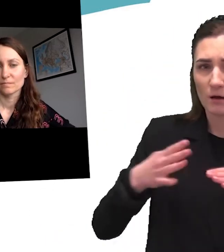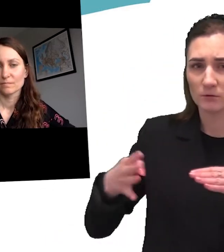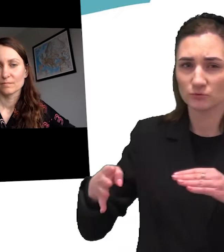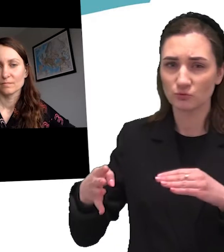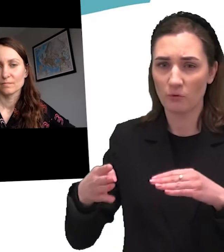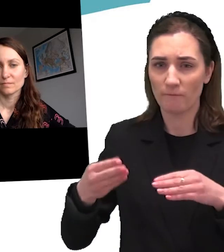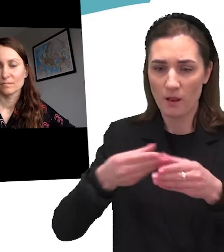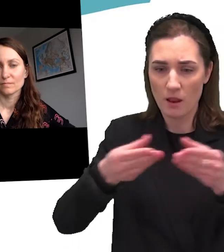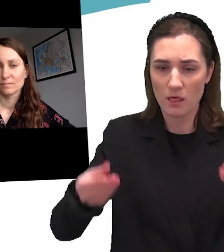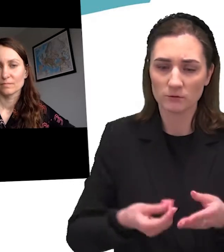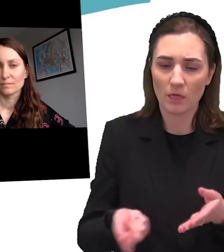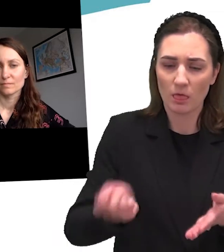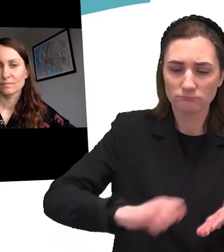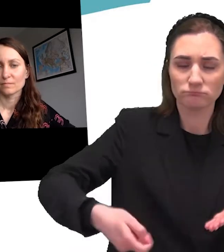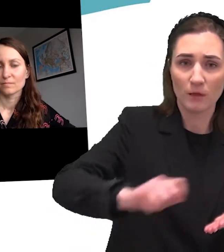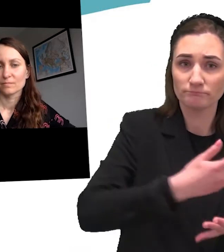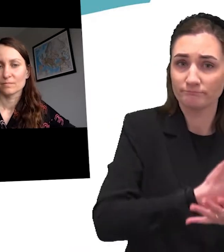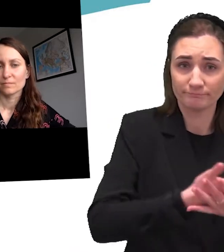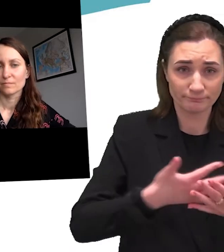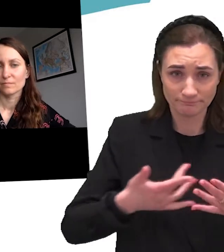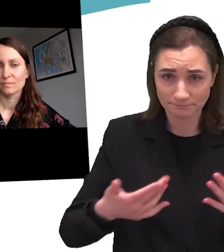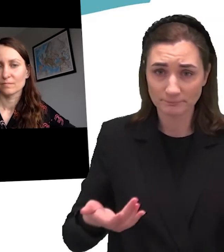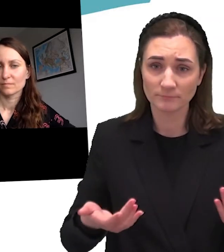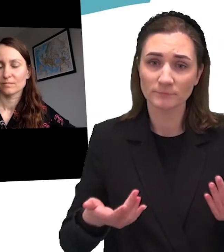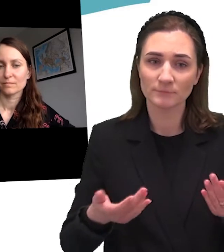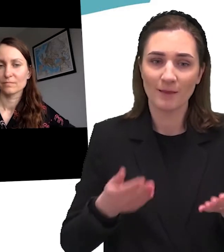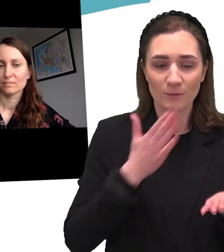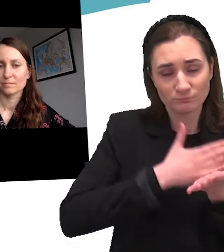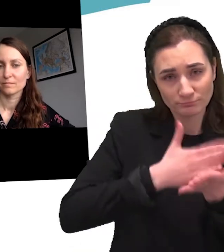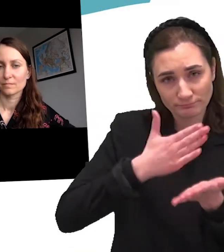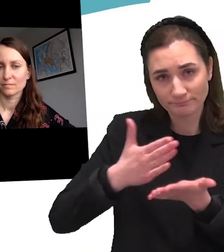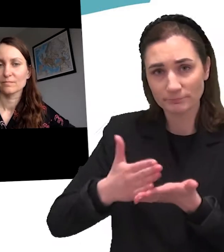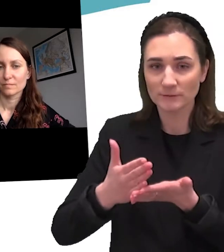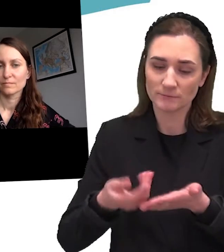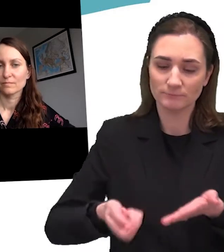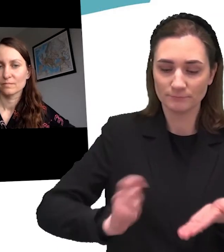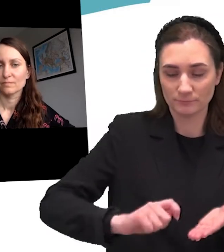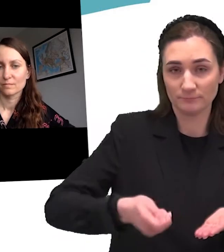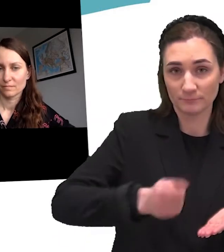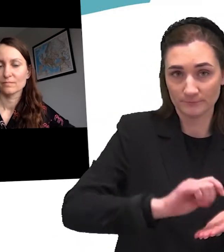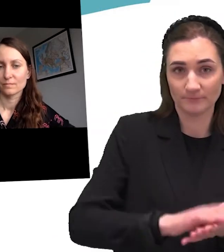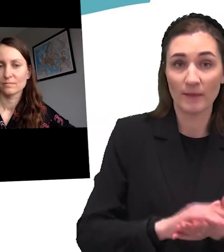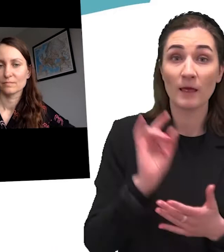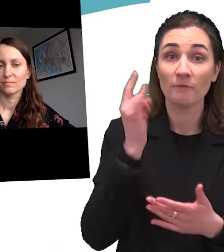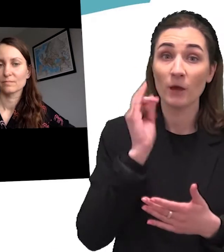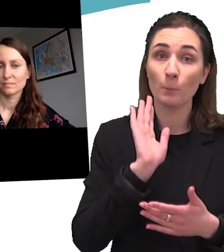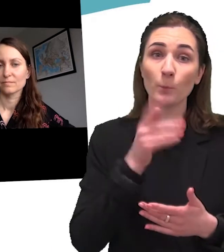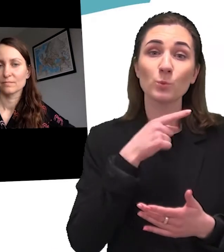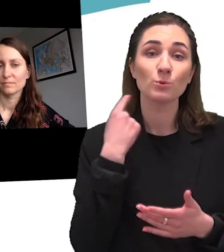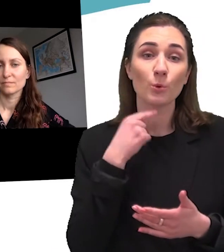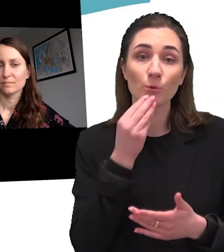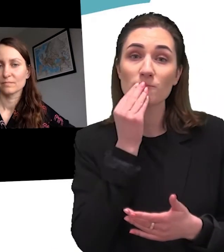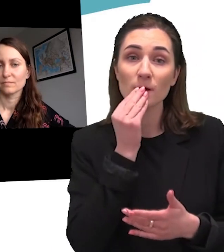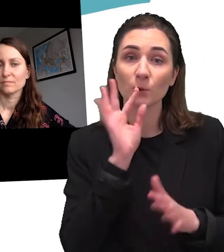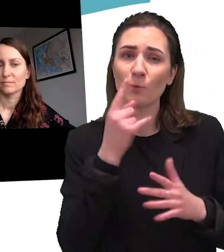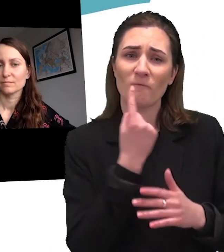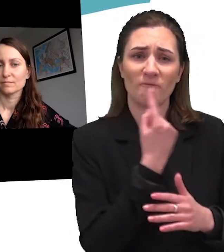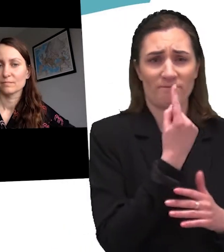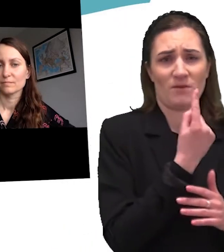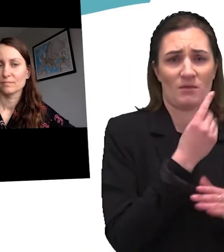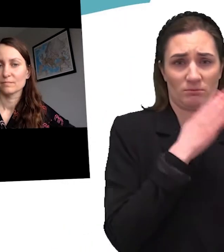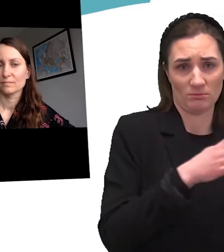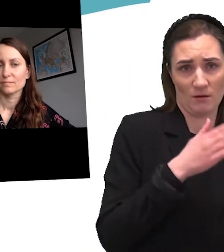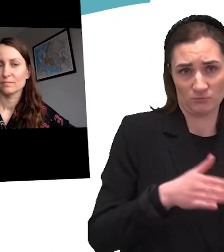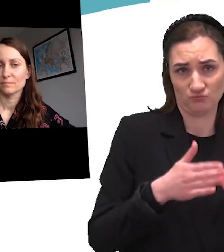dėmesį, tarkim, jeigu daržovę mes į lėkštę pridėsim įvairesnių, tiesiog supjaustam ir sudedam. Tai vaikai